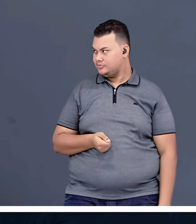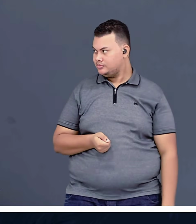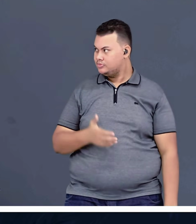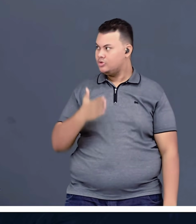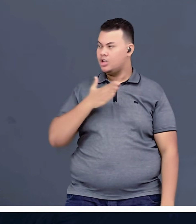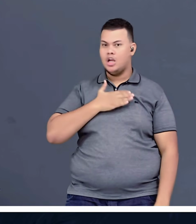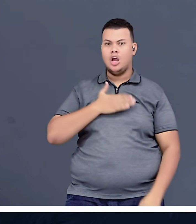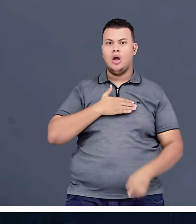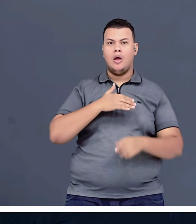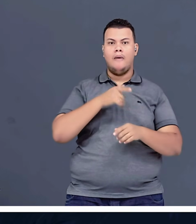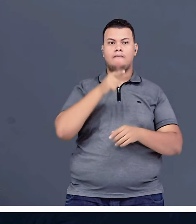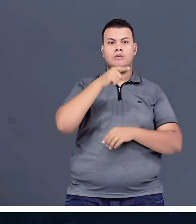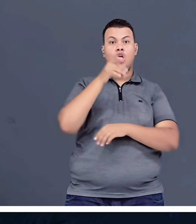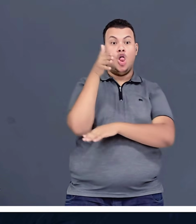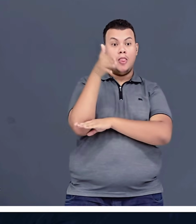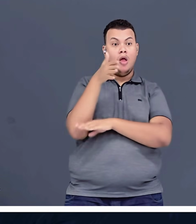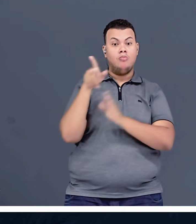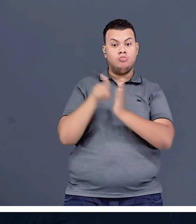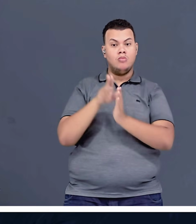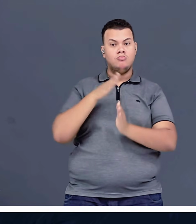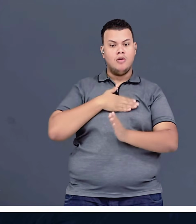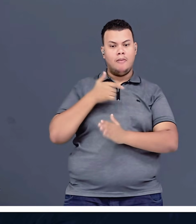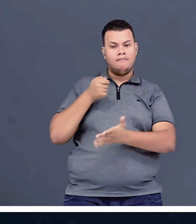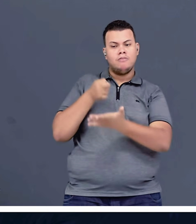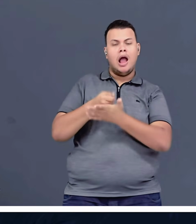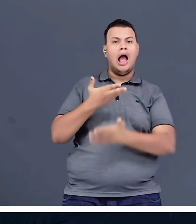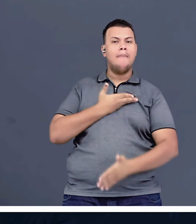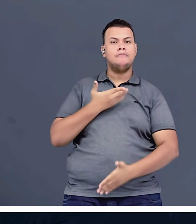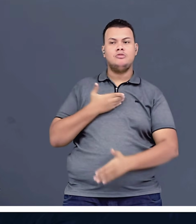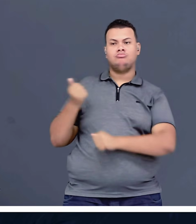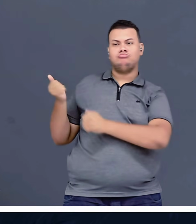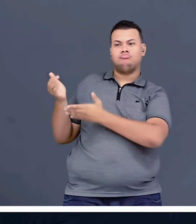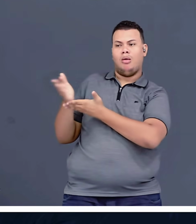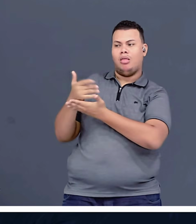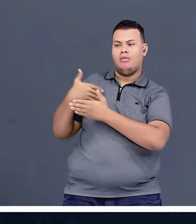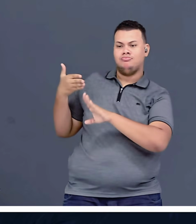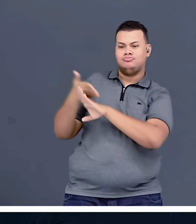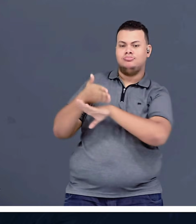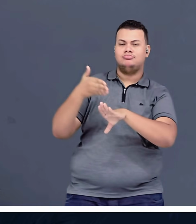Eu fechava uma parte do hotel e pagava para os meus amigos.